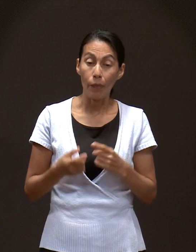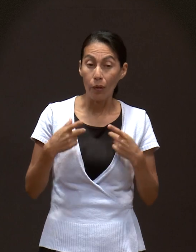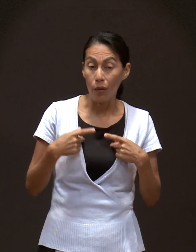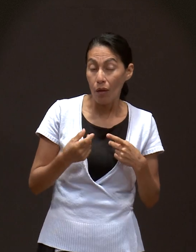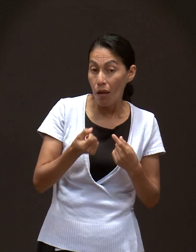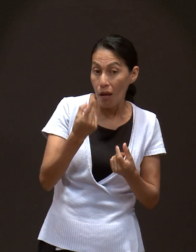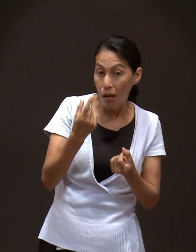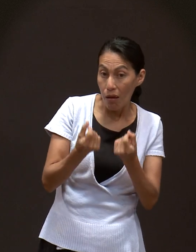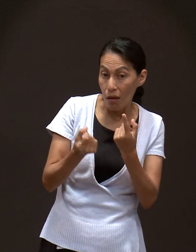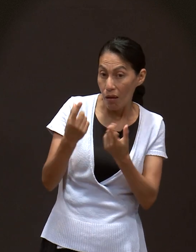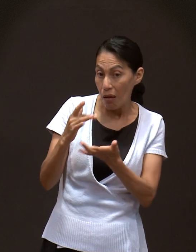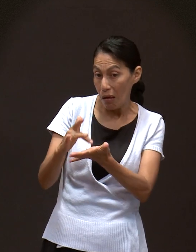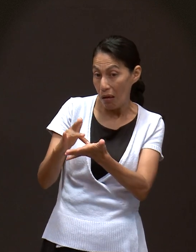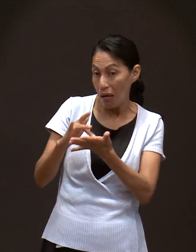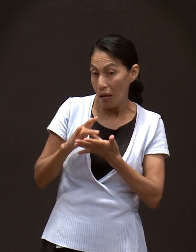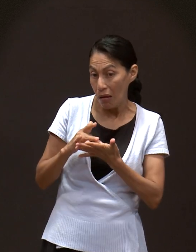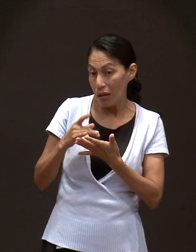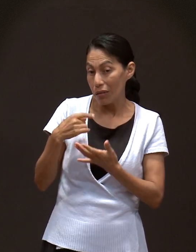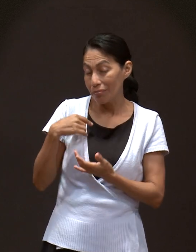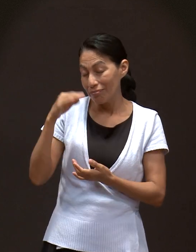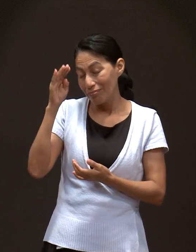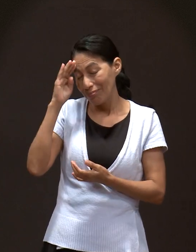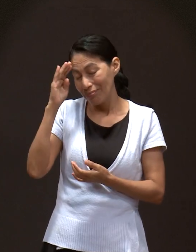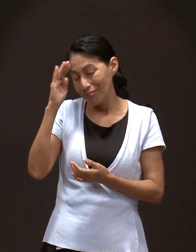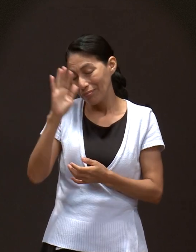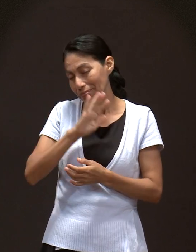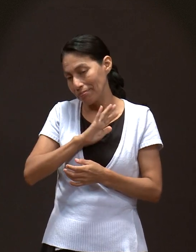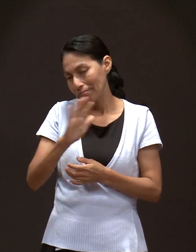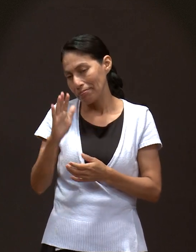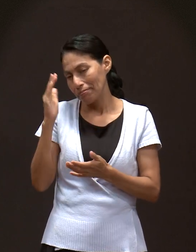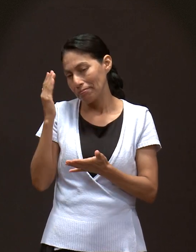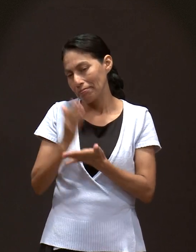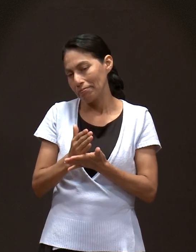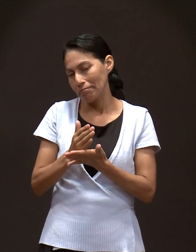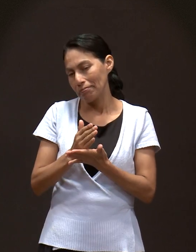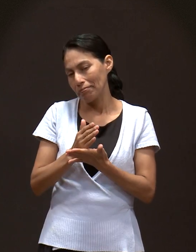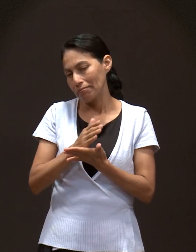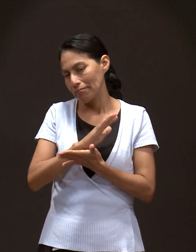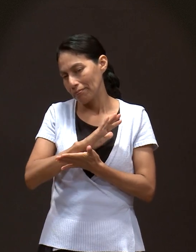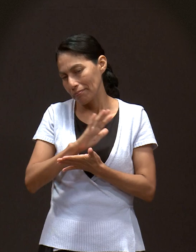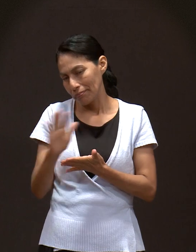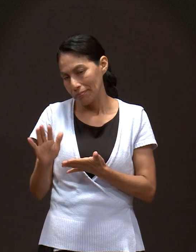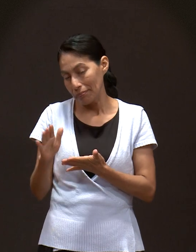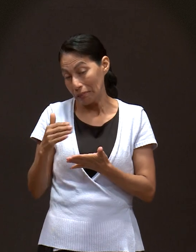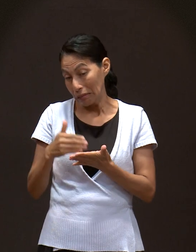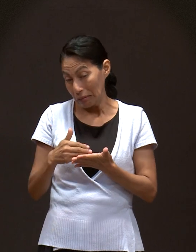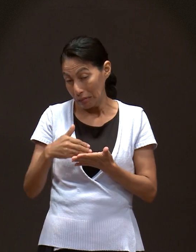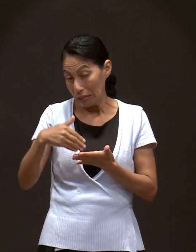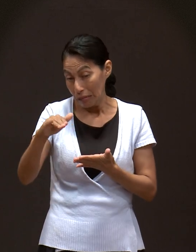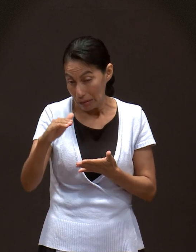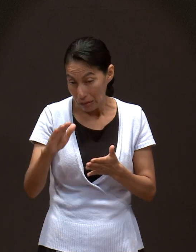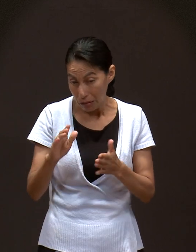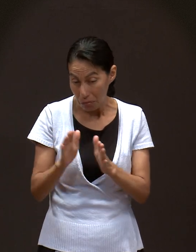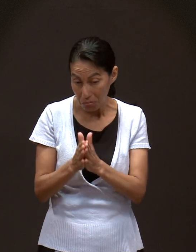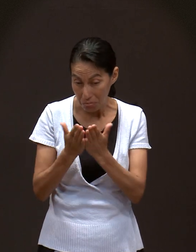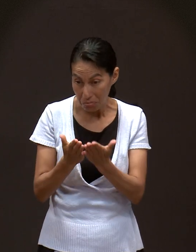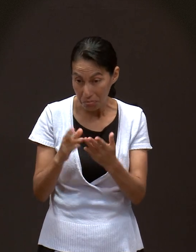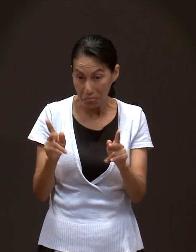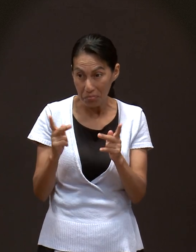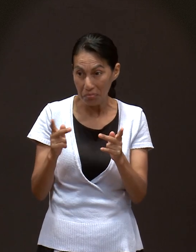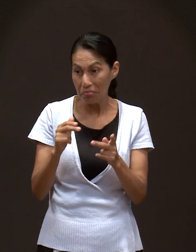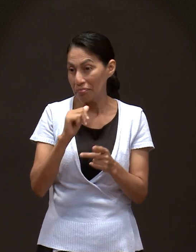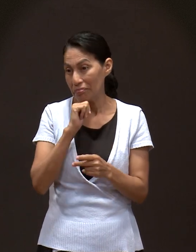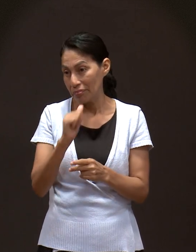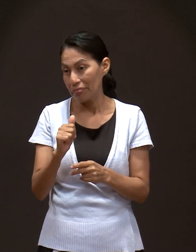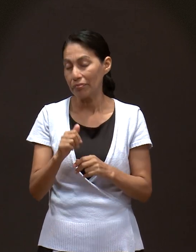alguien más me podía seguir apoyando. Y yo dije, yo creo que hasta aquí llegué. Yo creo que ya, de aquí ya no voy a vender ningún